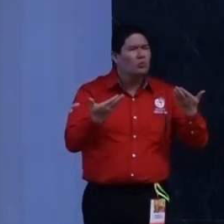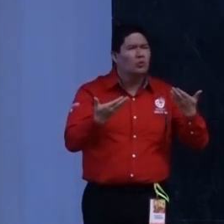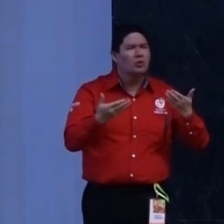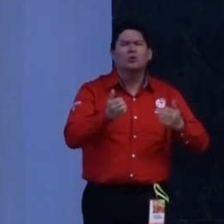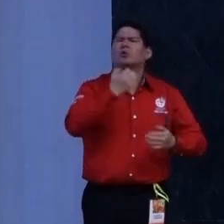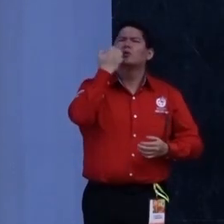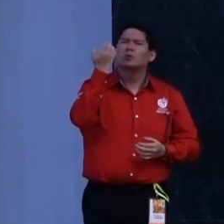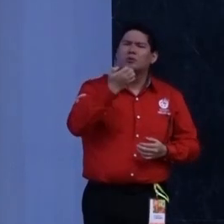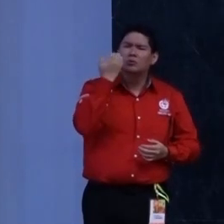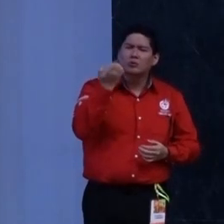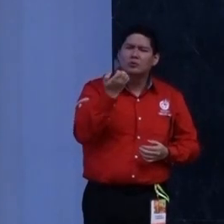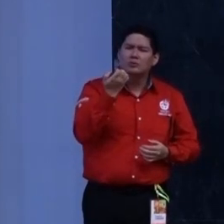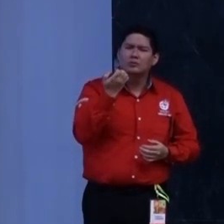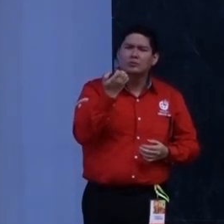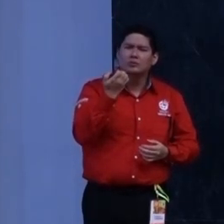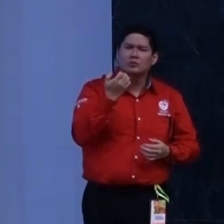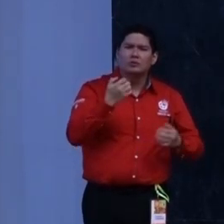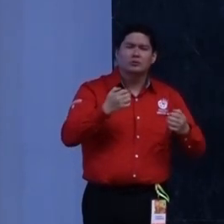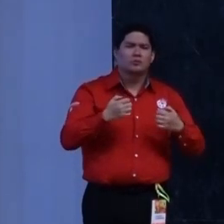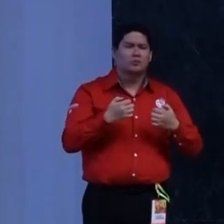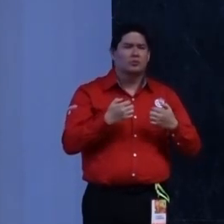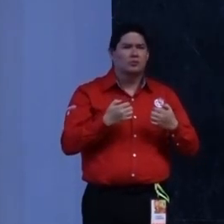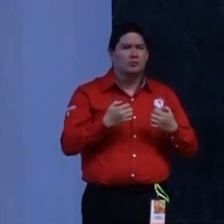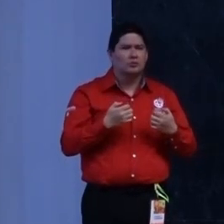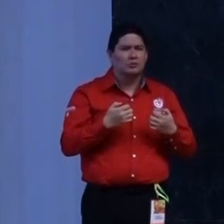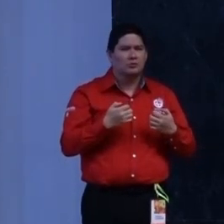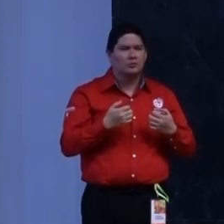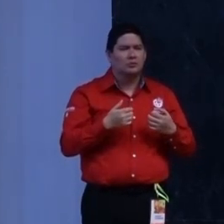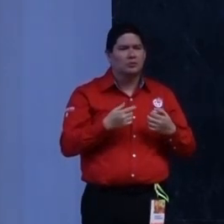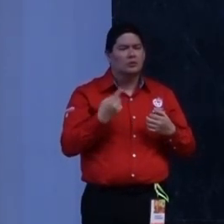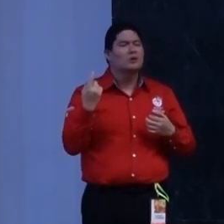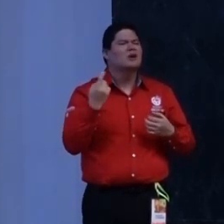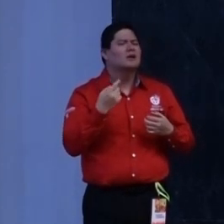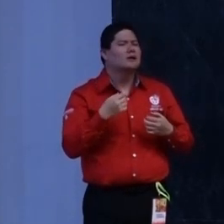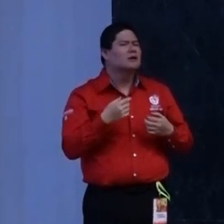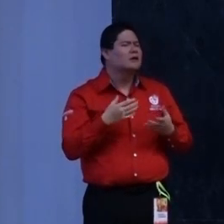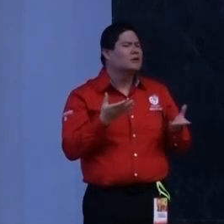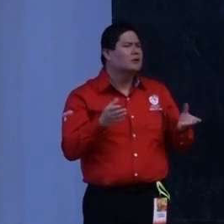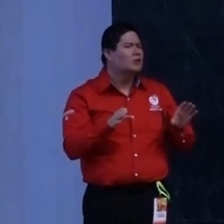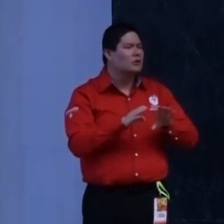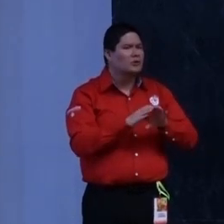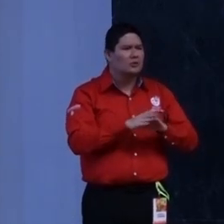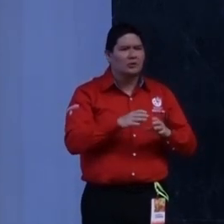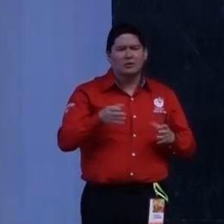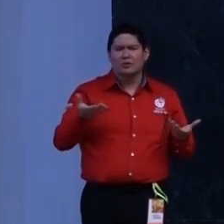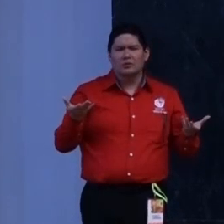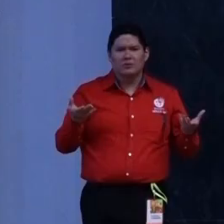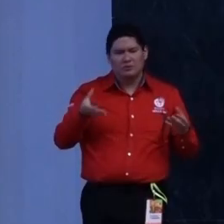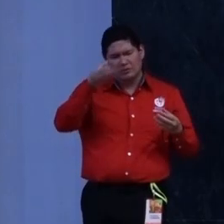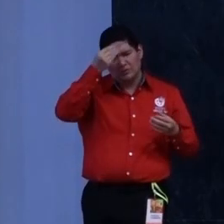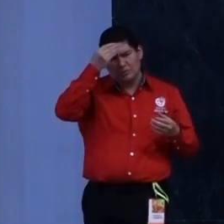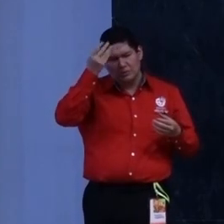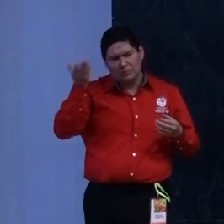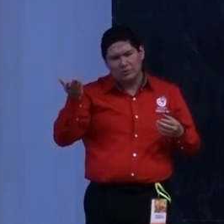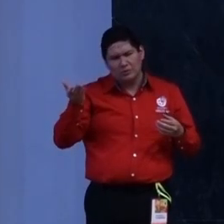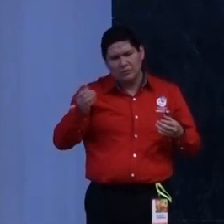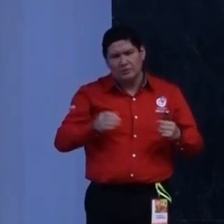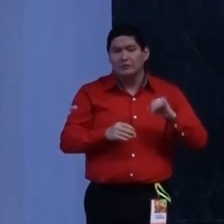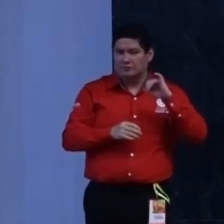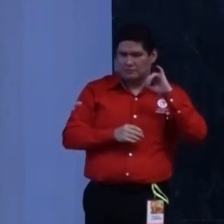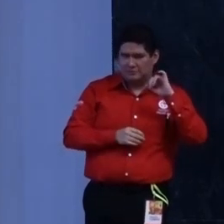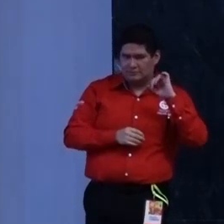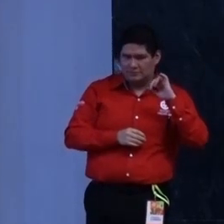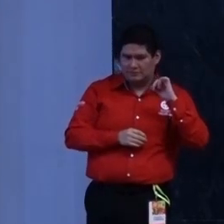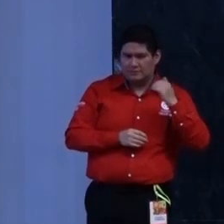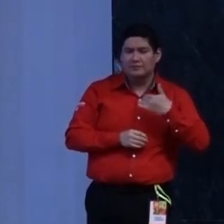encontrar un sistema que has diseñado tú mismo con tu mamá, ¿no? ¿Me contaste? Sí.